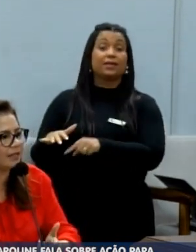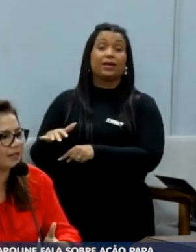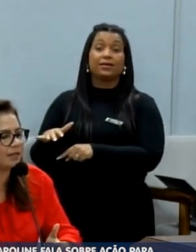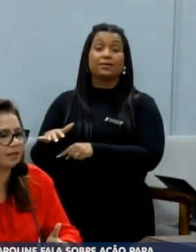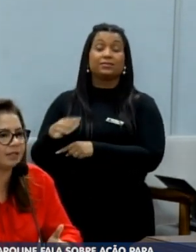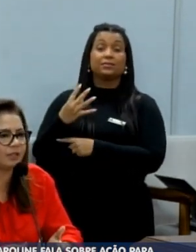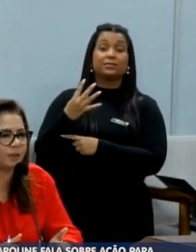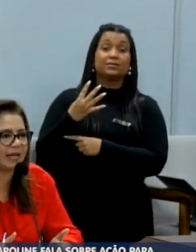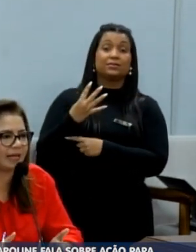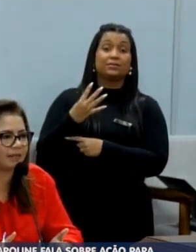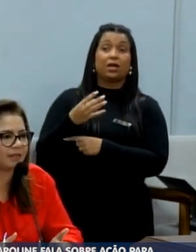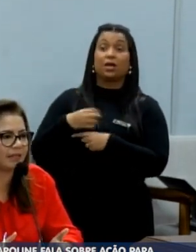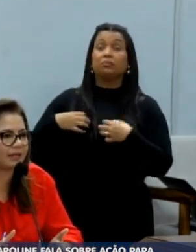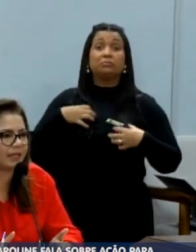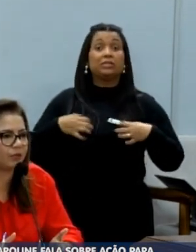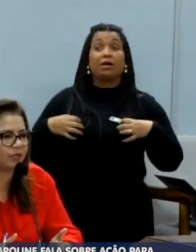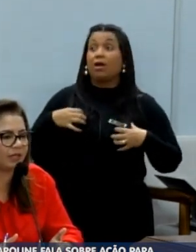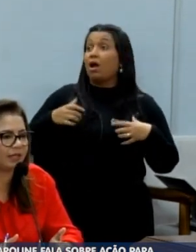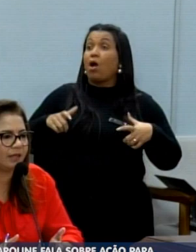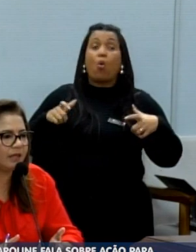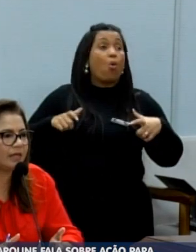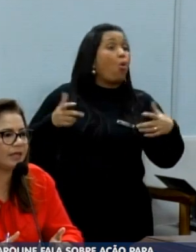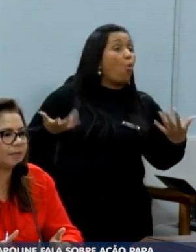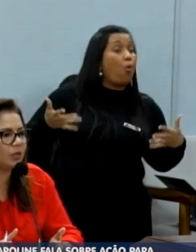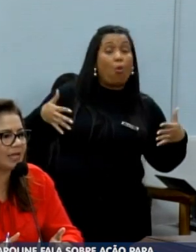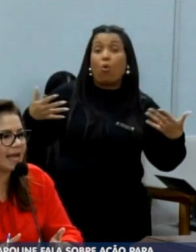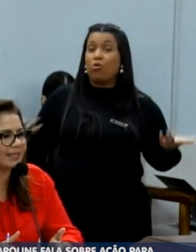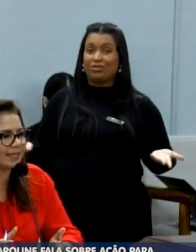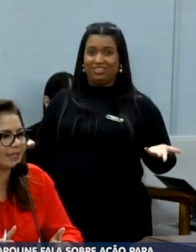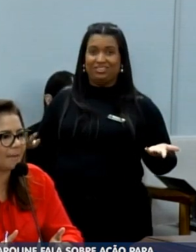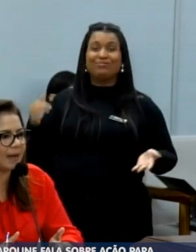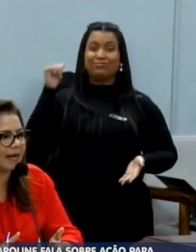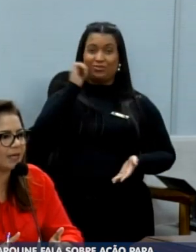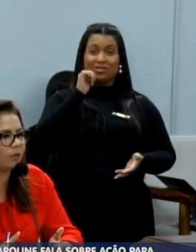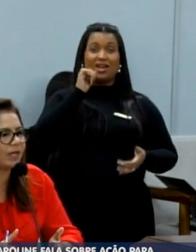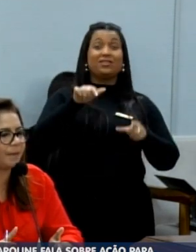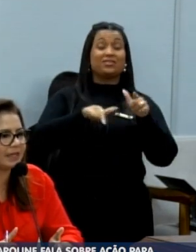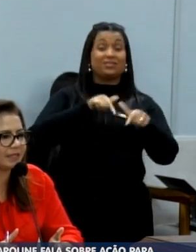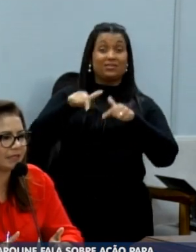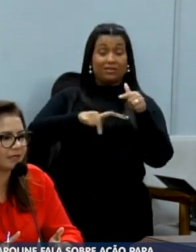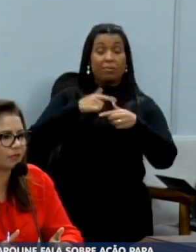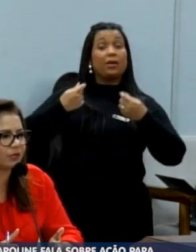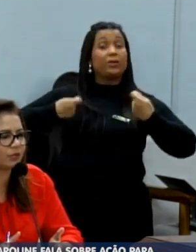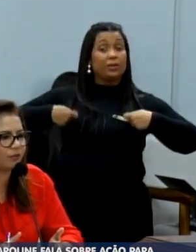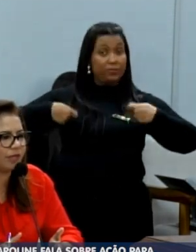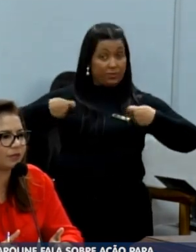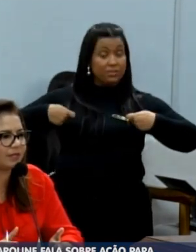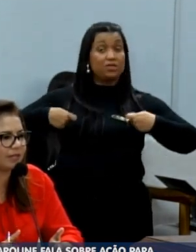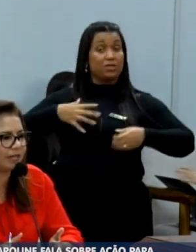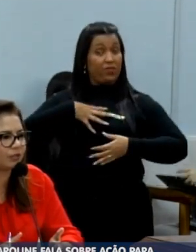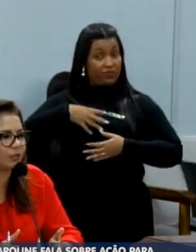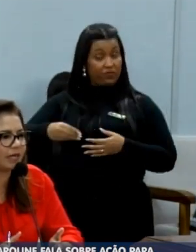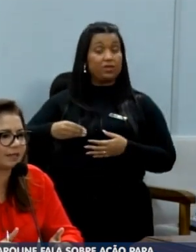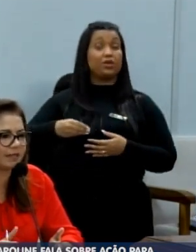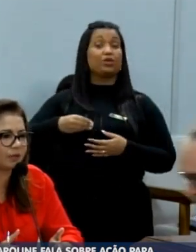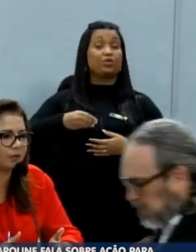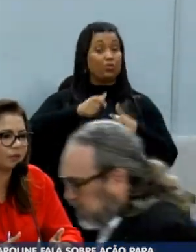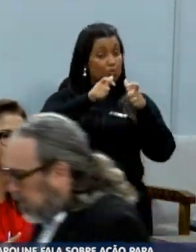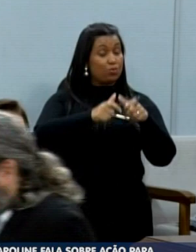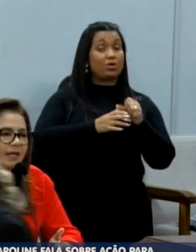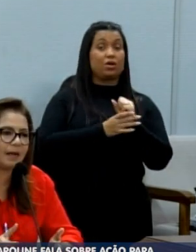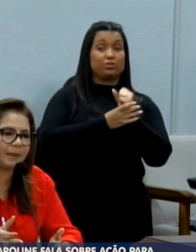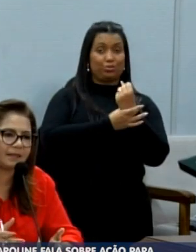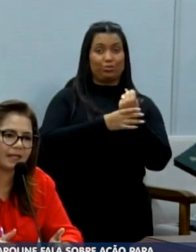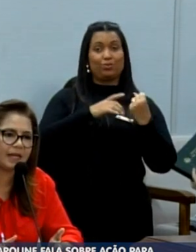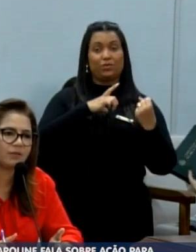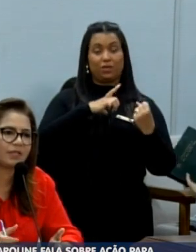40 crianças desesperadas, sem ter aonde ir. E mulheres que trabalham e precisam que seus filhos estejam em lugar